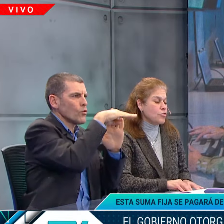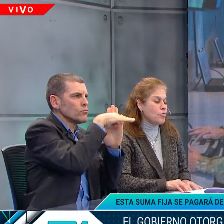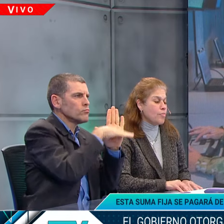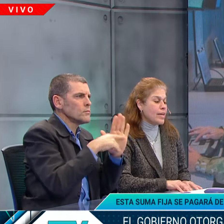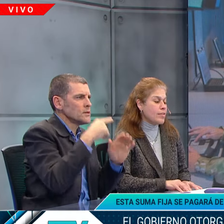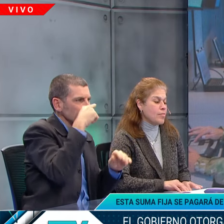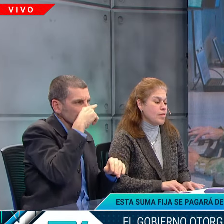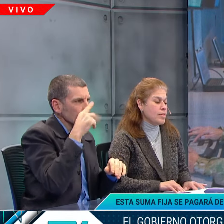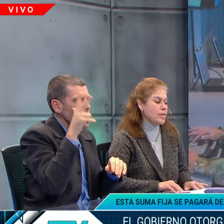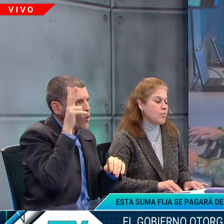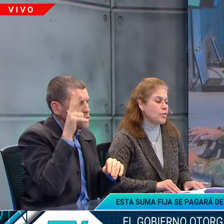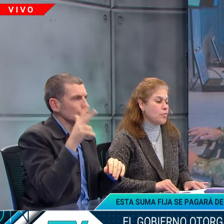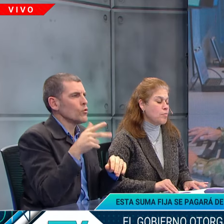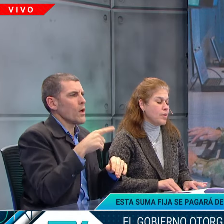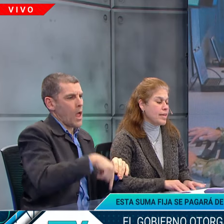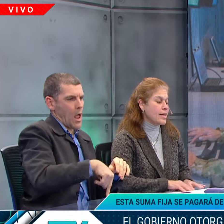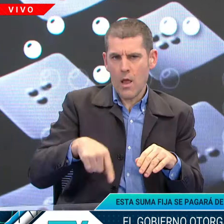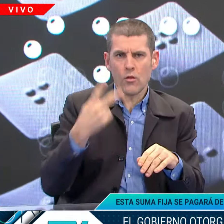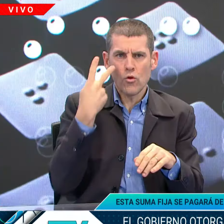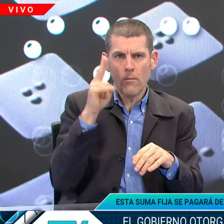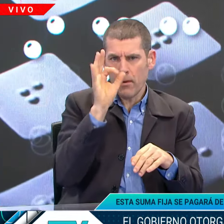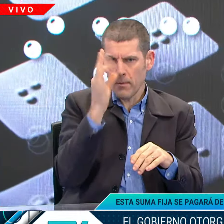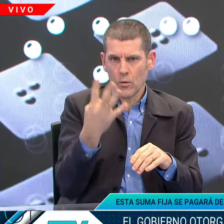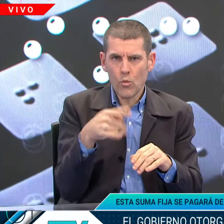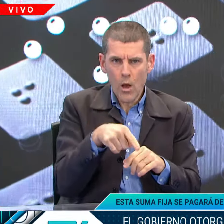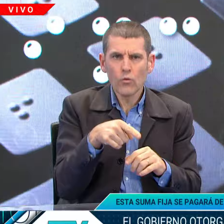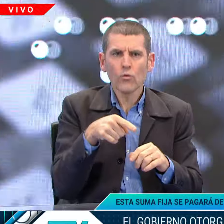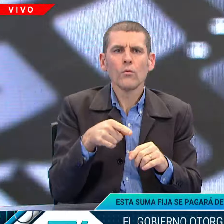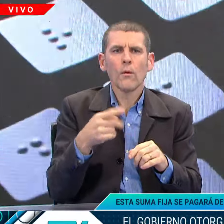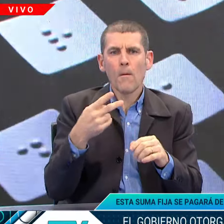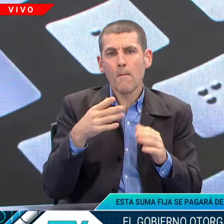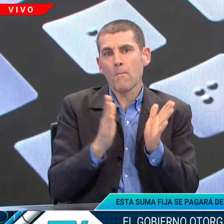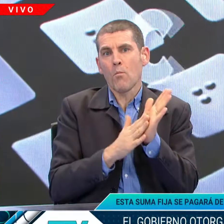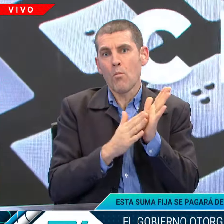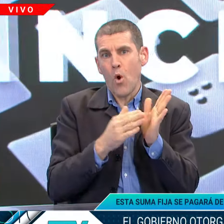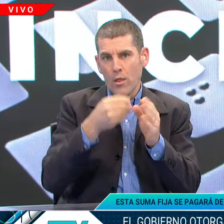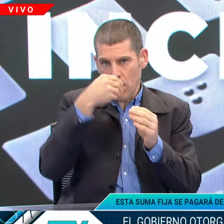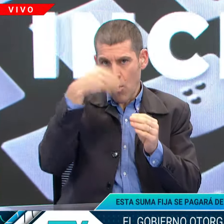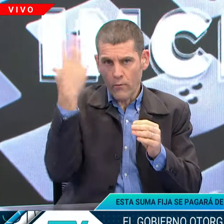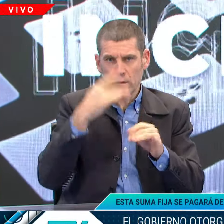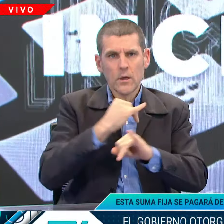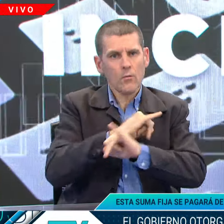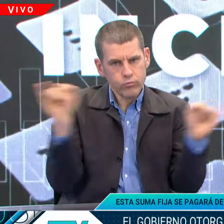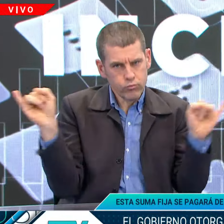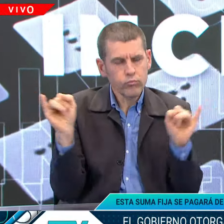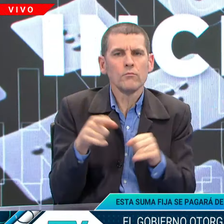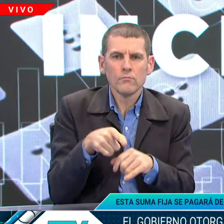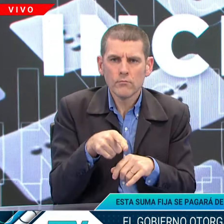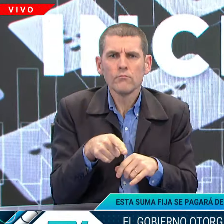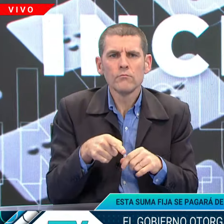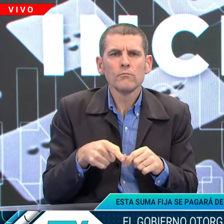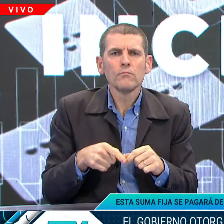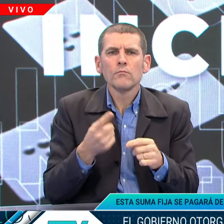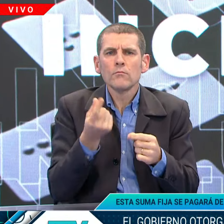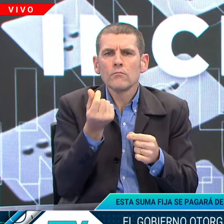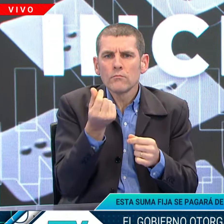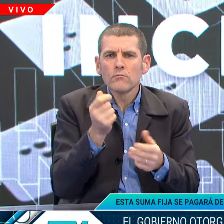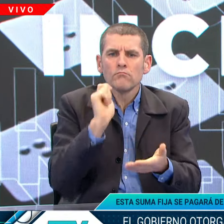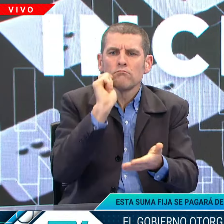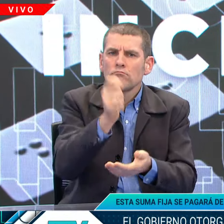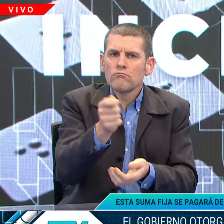778 barra 2024 publicados en el boletín oficial. Esta suma fija se pagará de